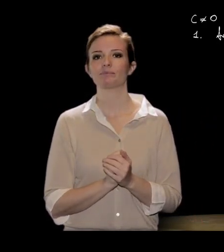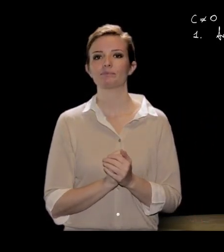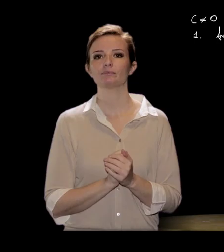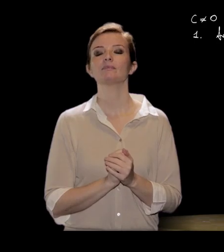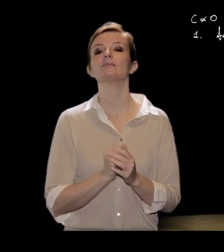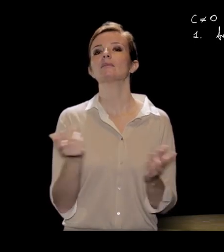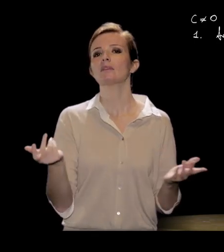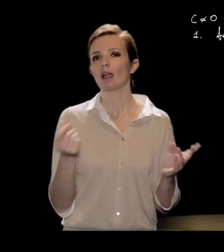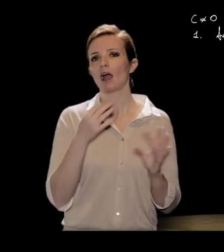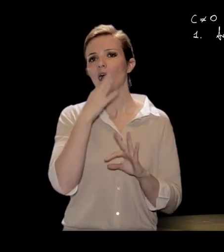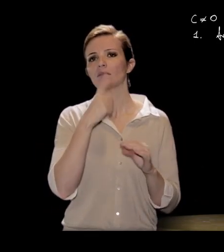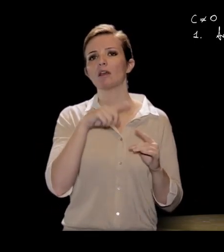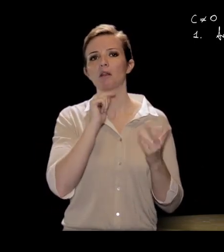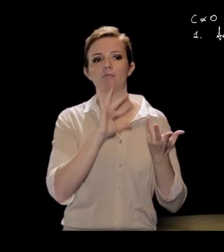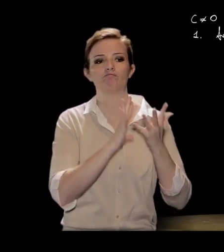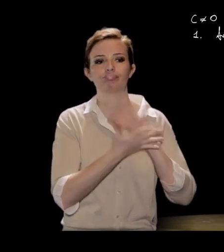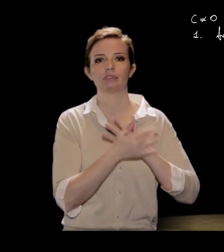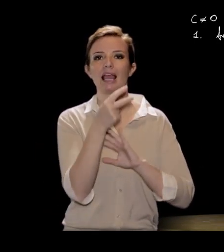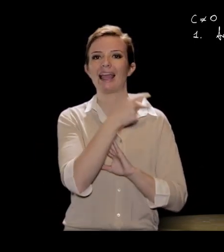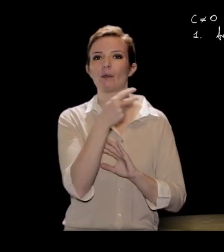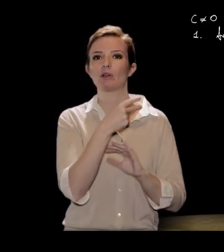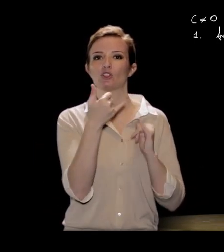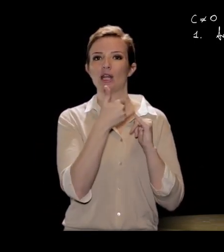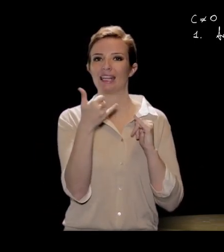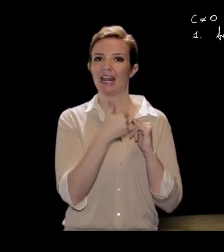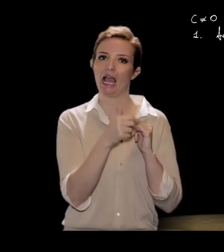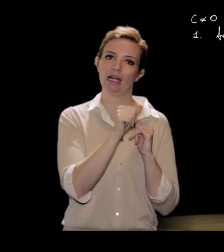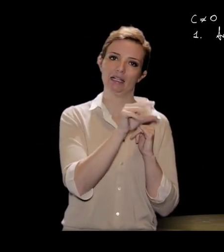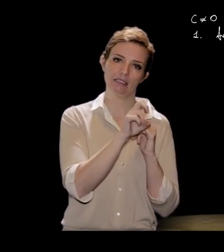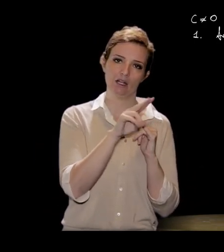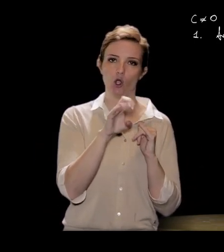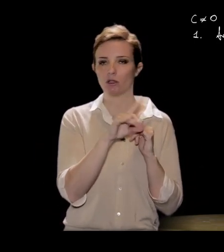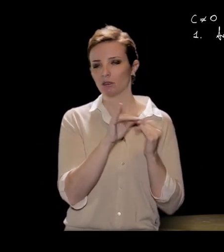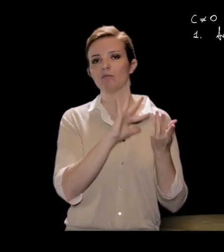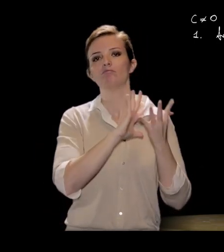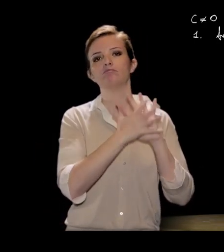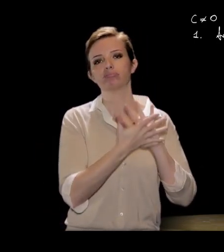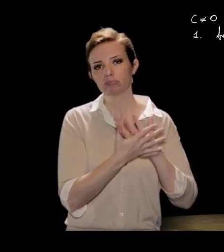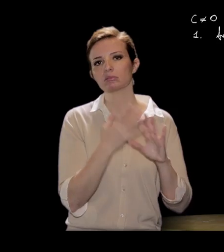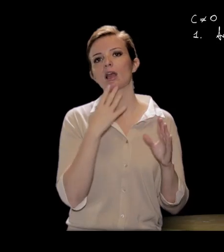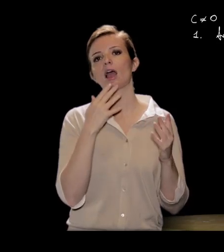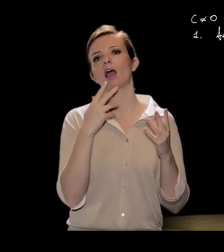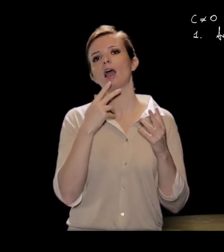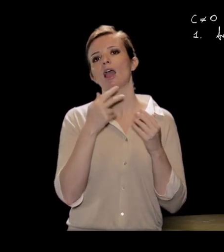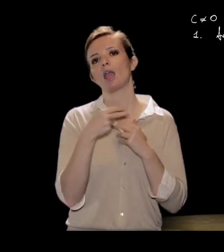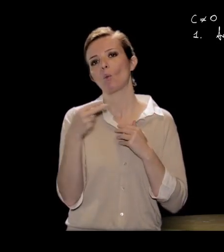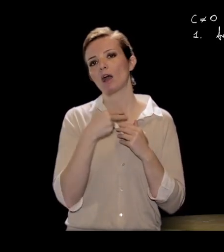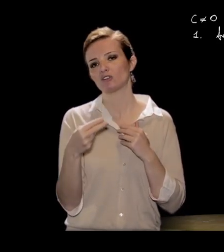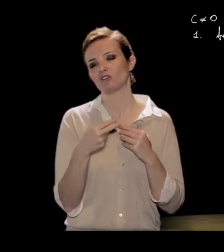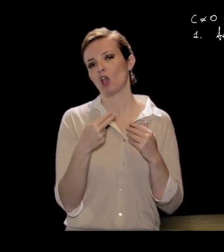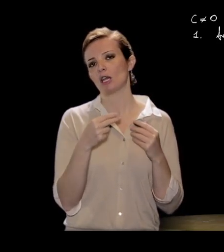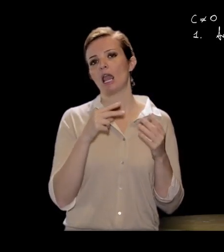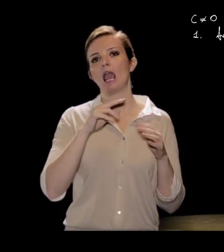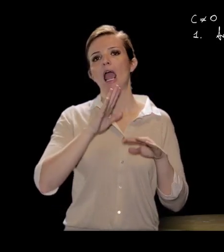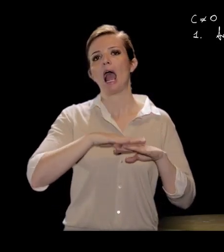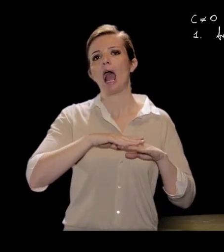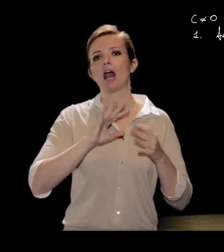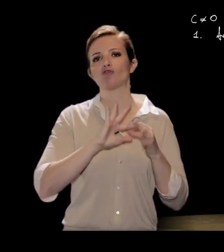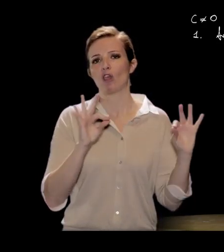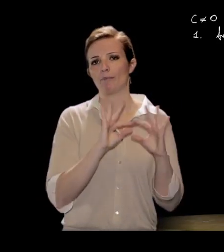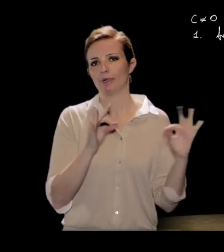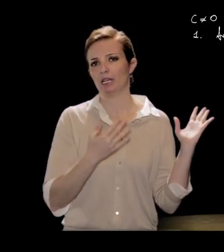E quindi trasformiamo di fatto l'equazione lineare in seno e coseno in un'equazione algebrica. Quindi in particolare, visto che il seno di x